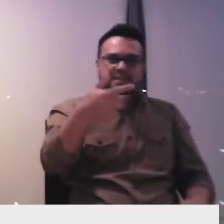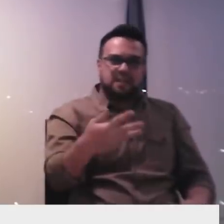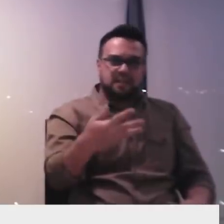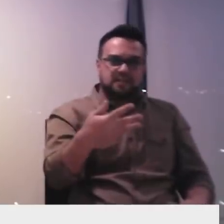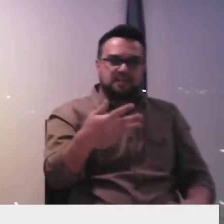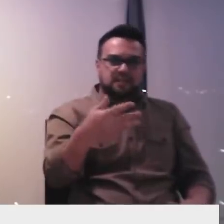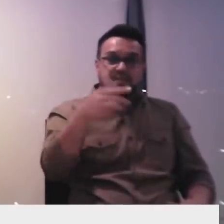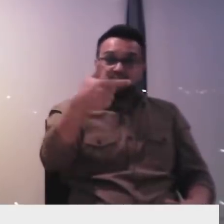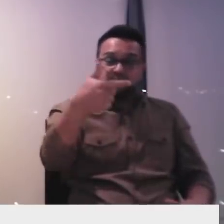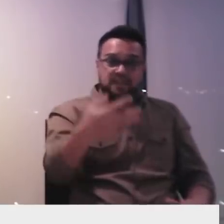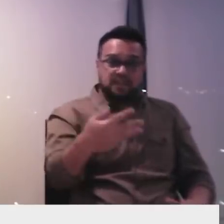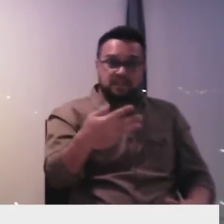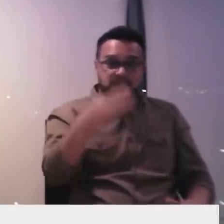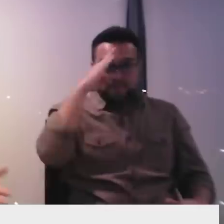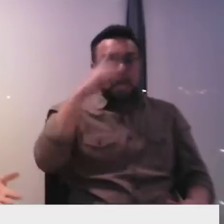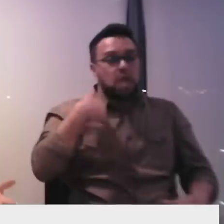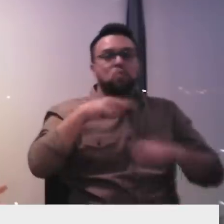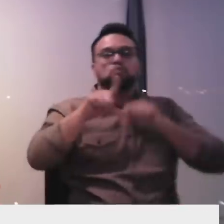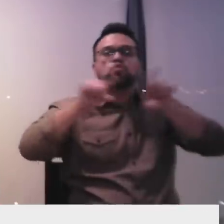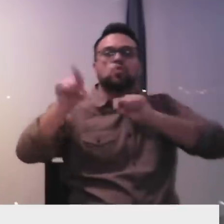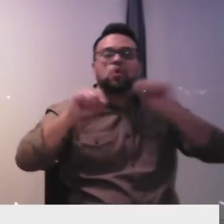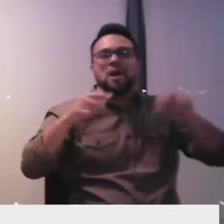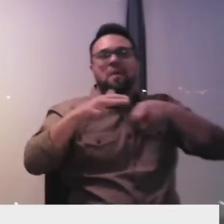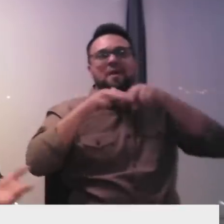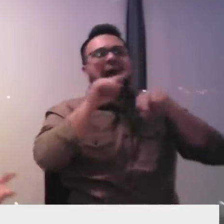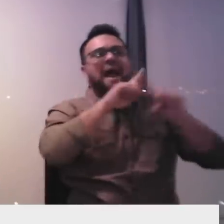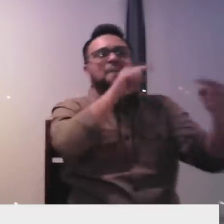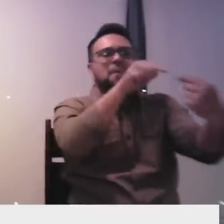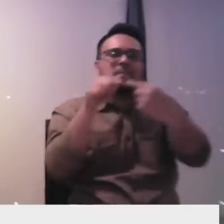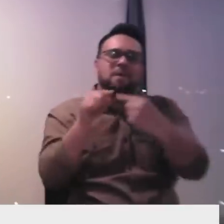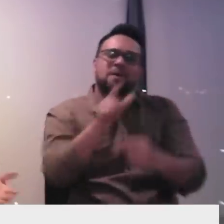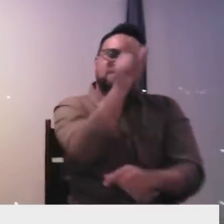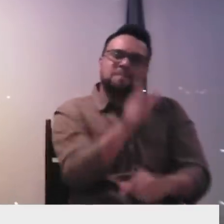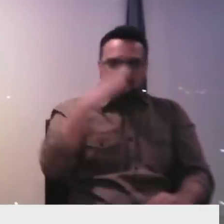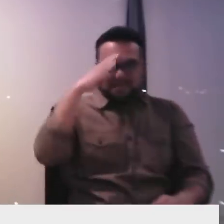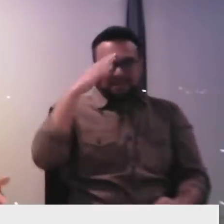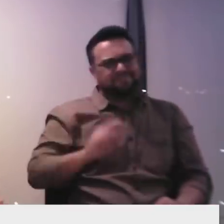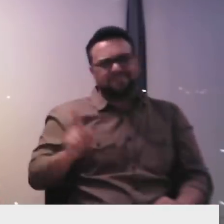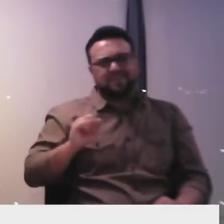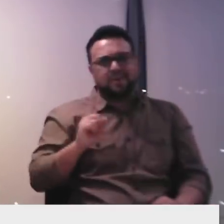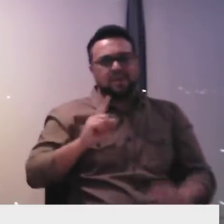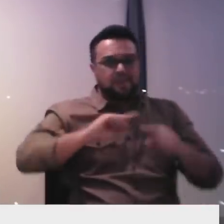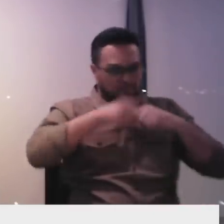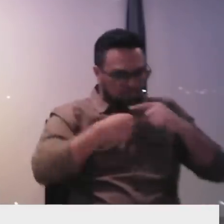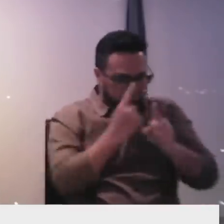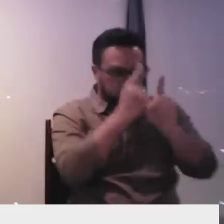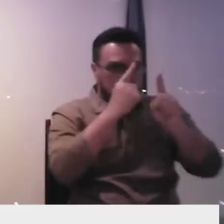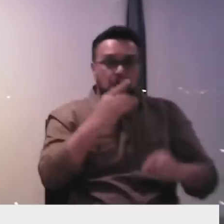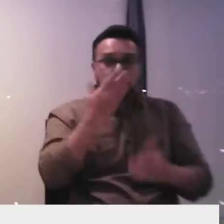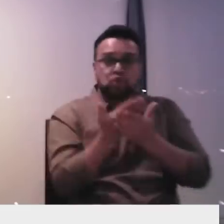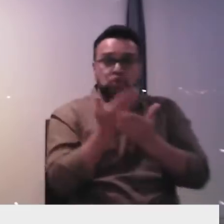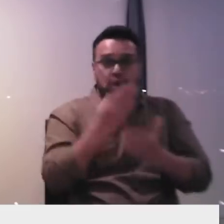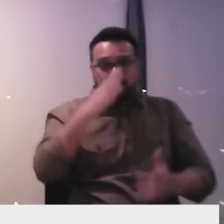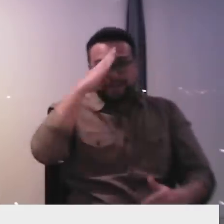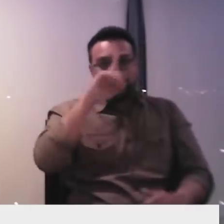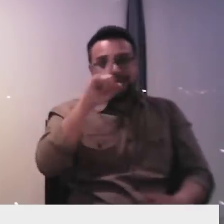foram de Colégio Militar. Eu não escolhi porque... ah, você foi de Colégio Militar? Não. Escolhi e depois fui ver que tinha Colégio Militar. Alguns são